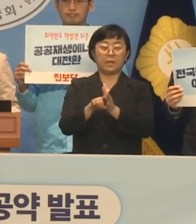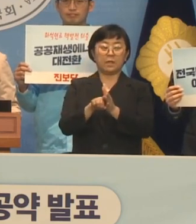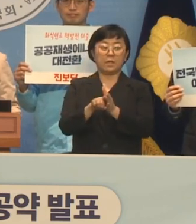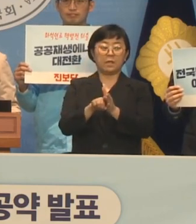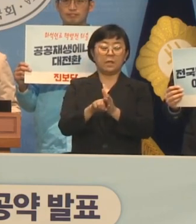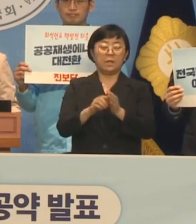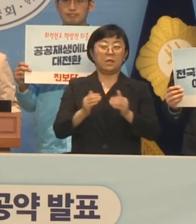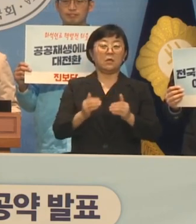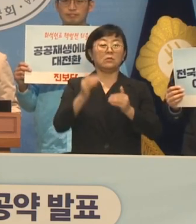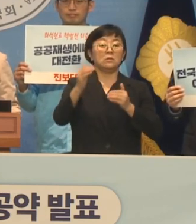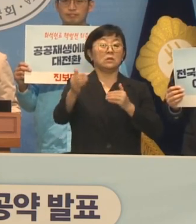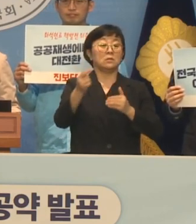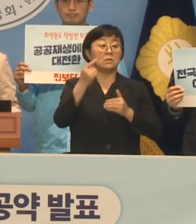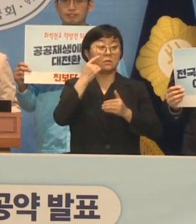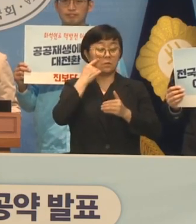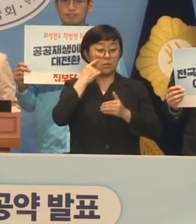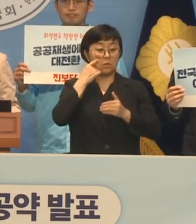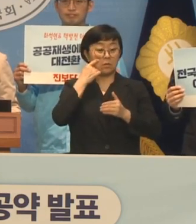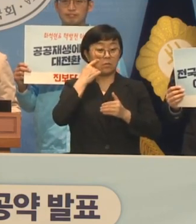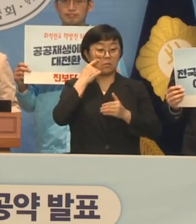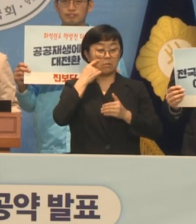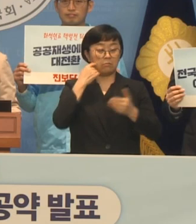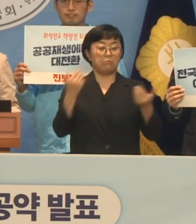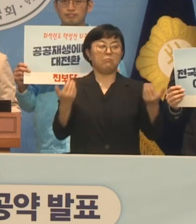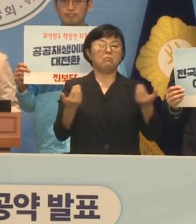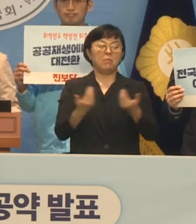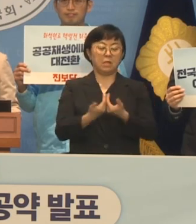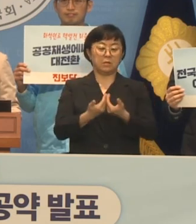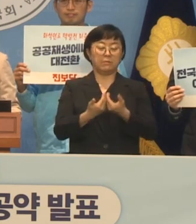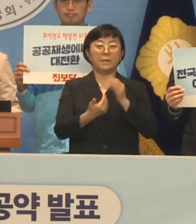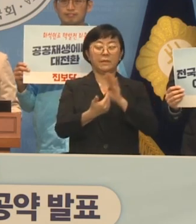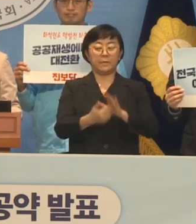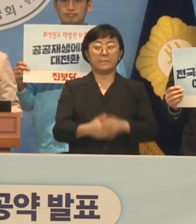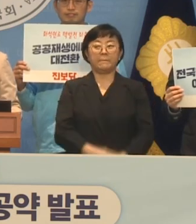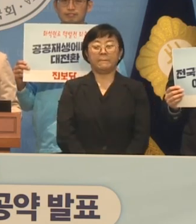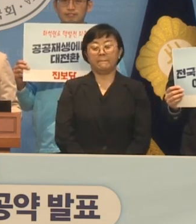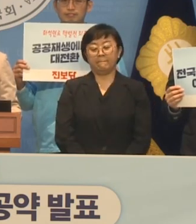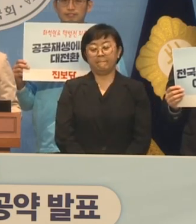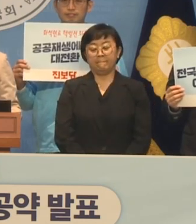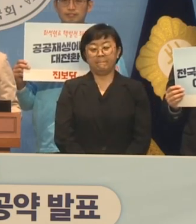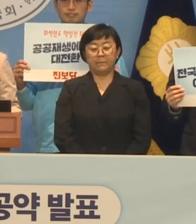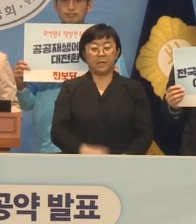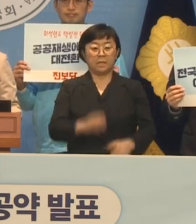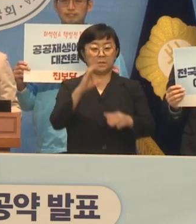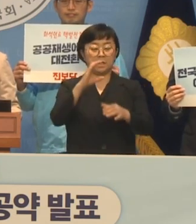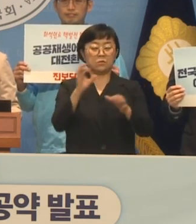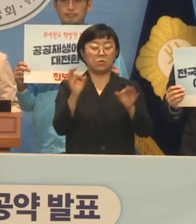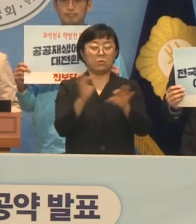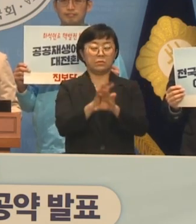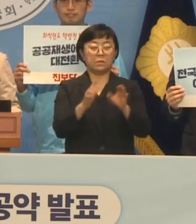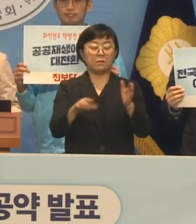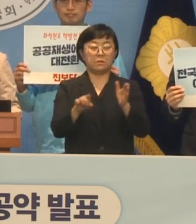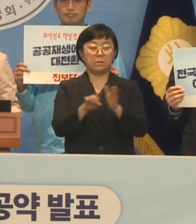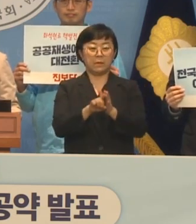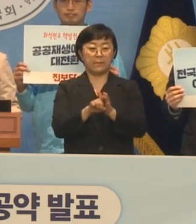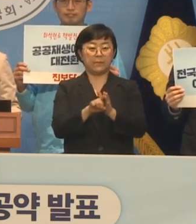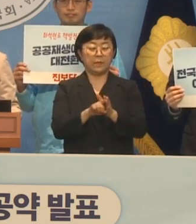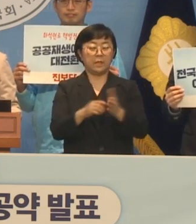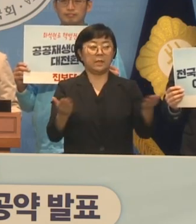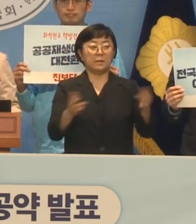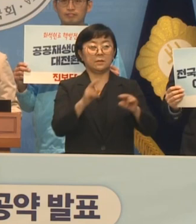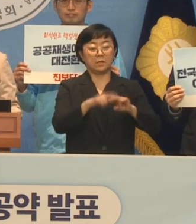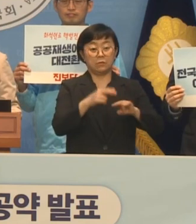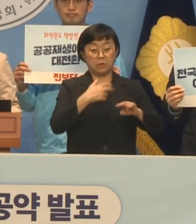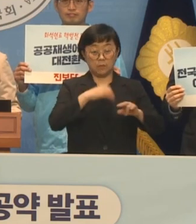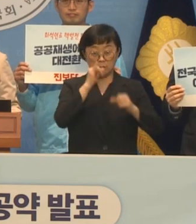수명 연장 시도에 단호히 맞서겠습니다. 탈탄소 전환 과정에 일자리 위험에 처한